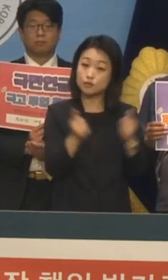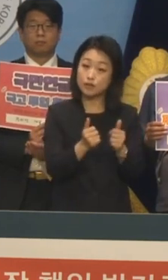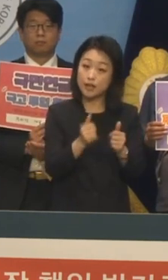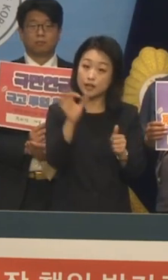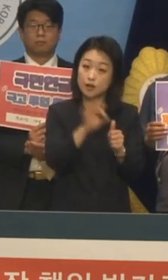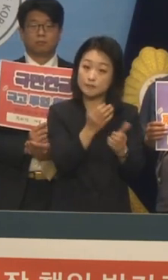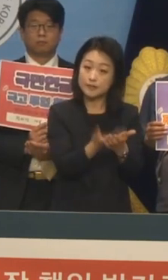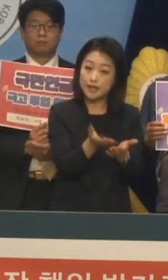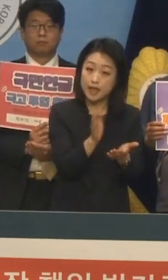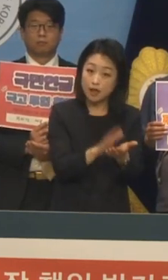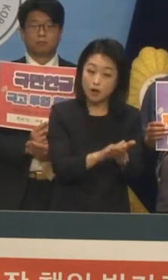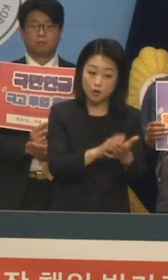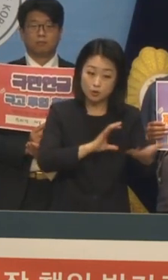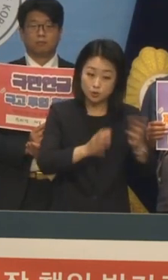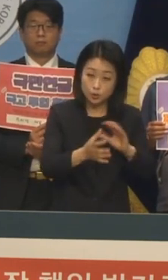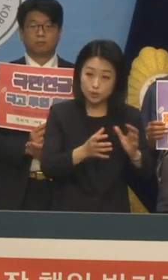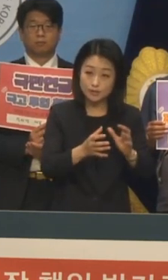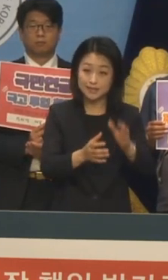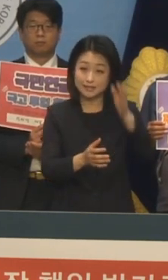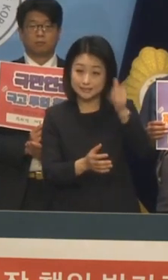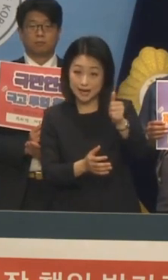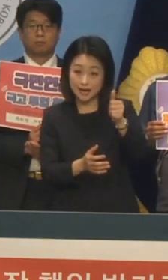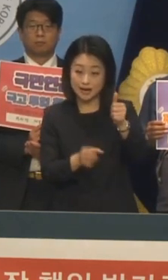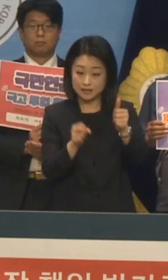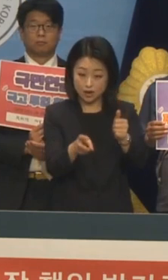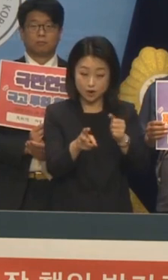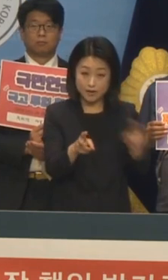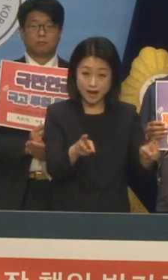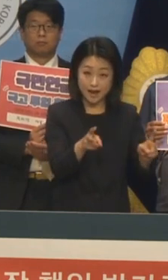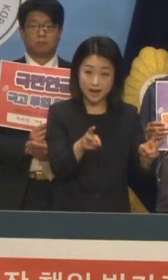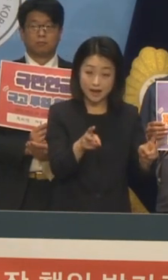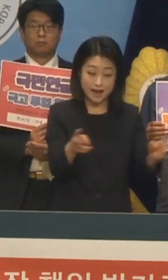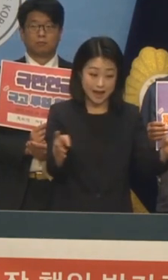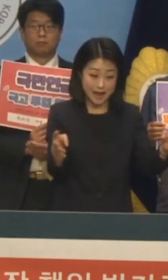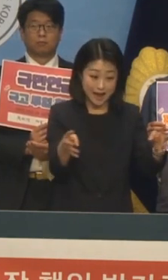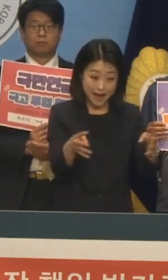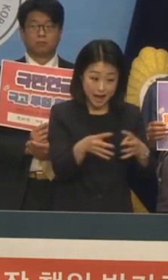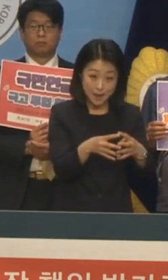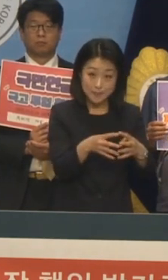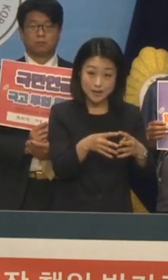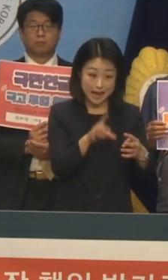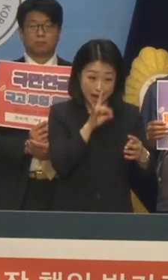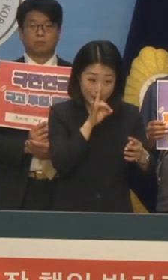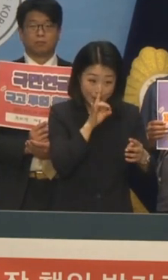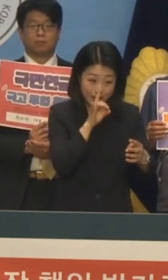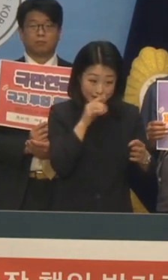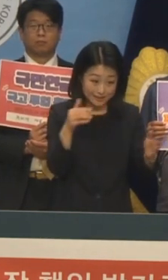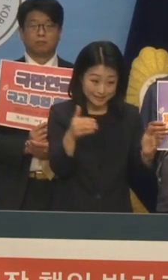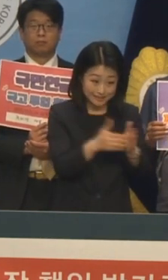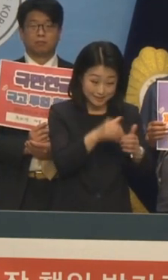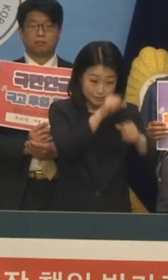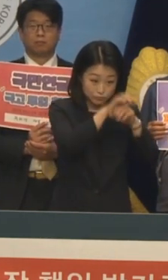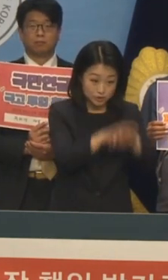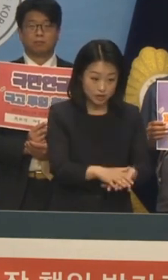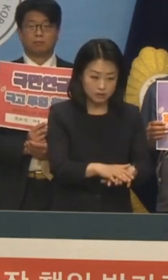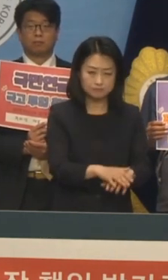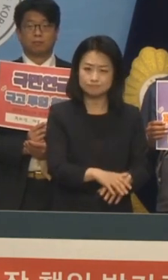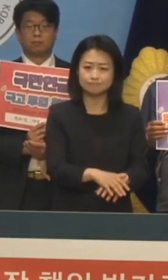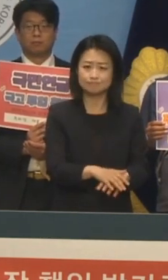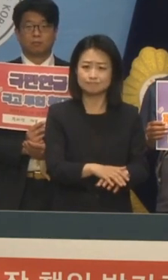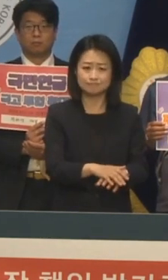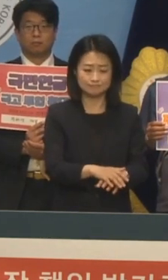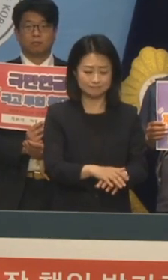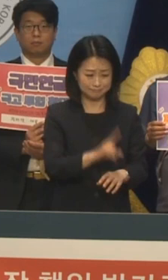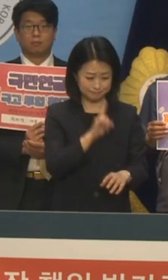논의는 위원장과 양당 간사의 합의만으로 끝내서는 안 되는 사항입니다. 국회